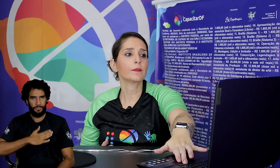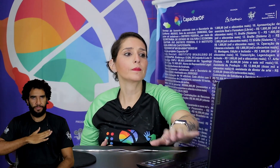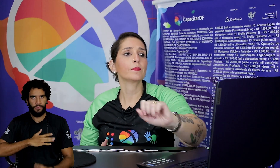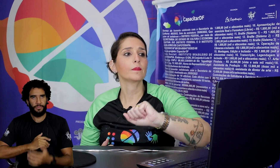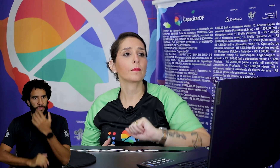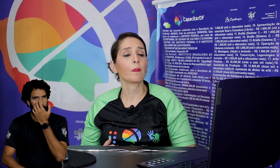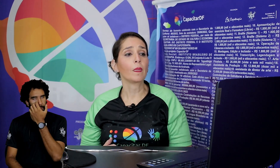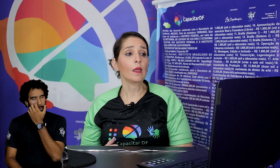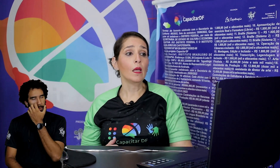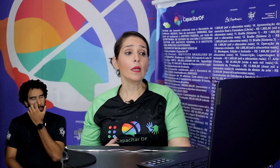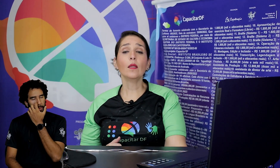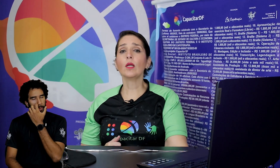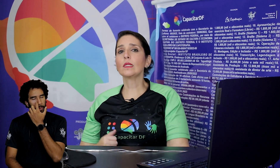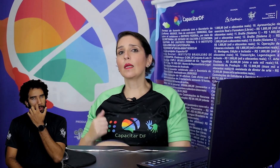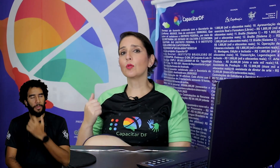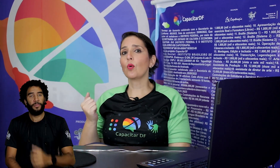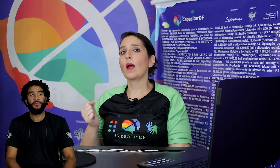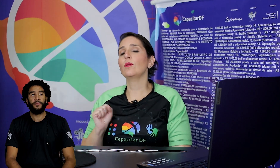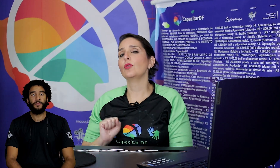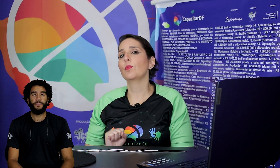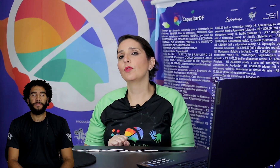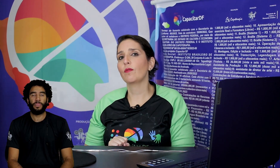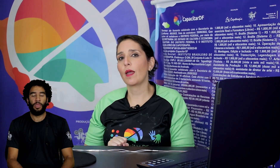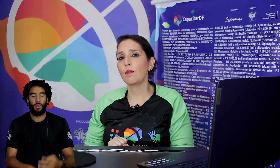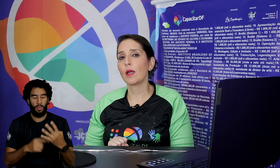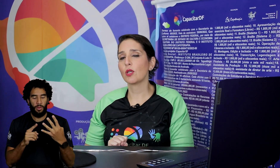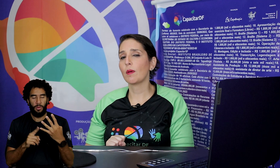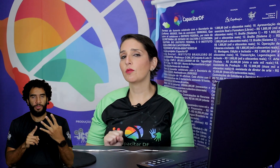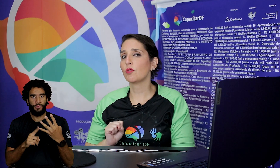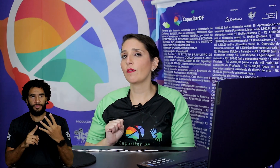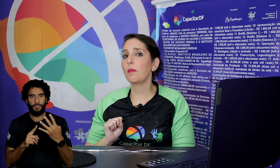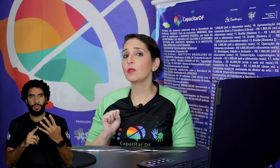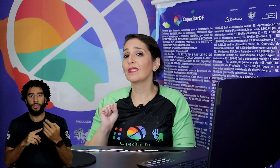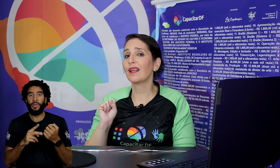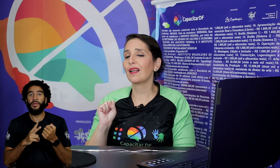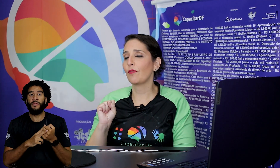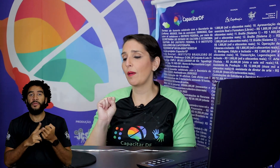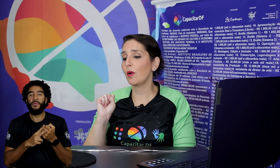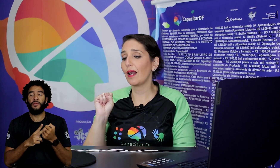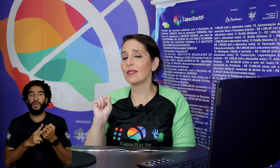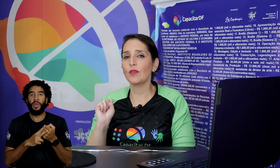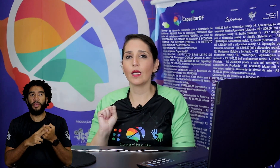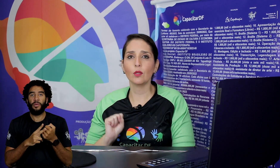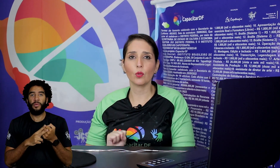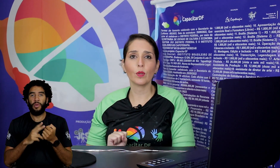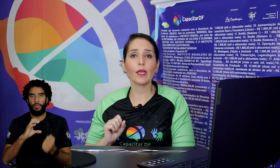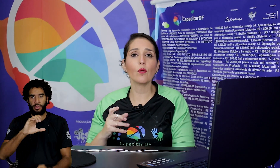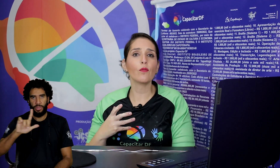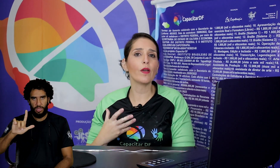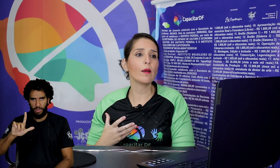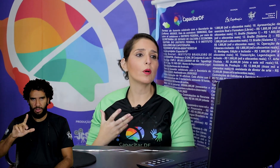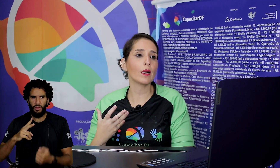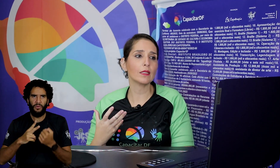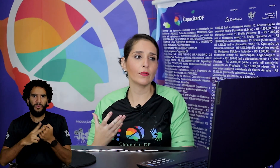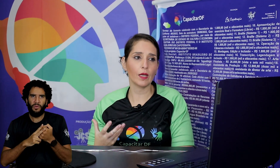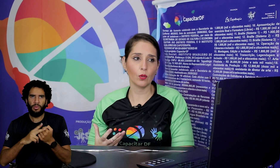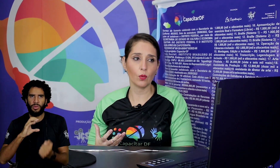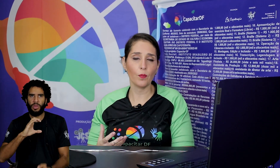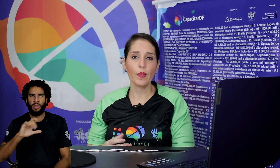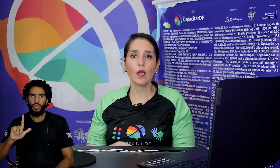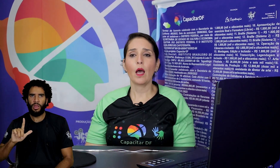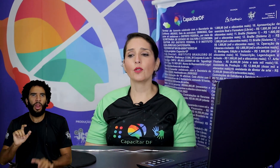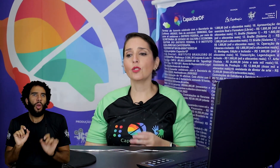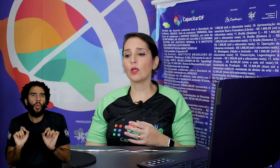Ok. E nós temos o quarto tipo de verbo, que é chamado de verbo classificador. O que é um verbo